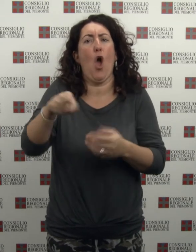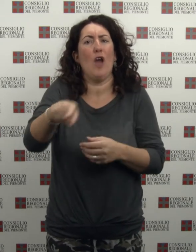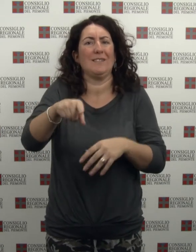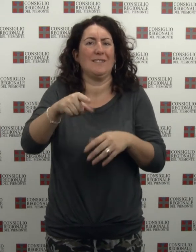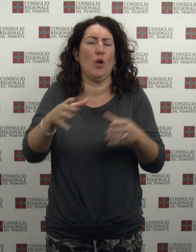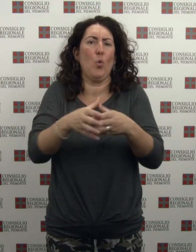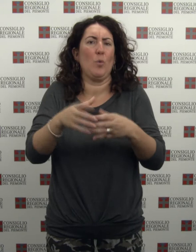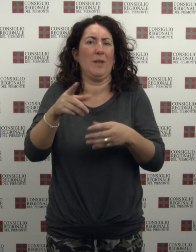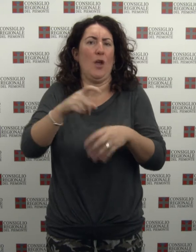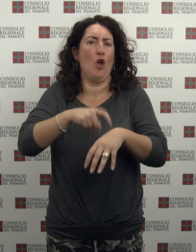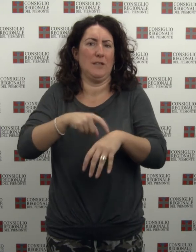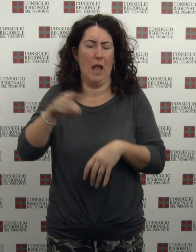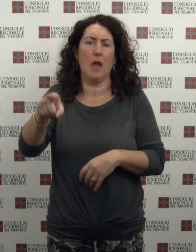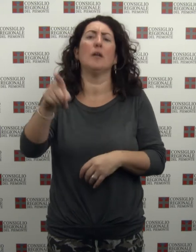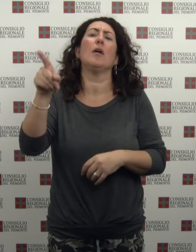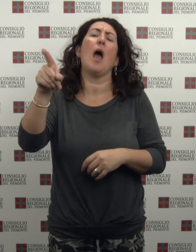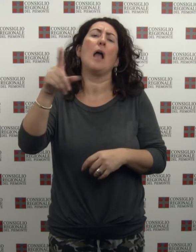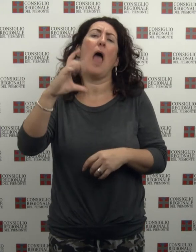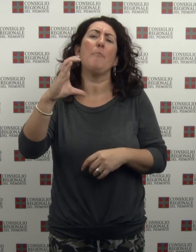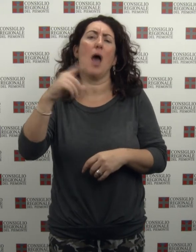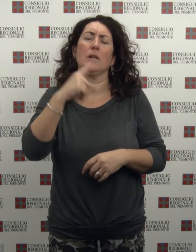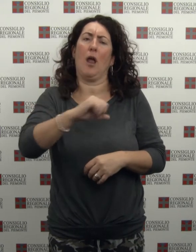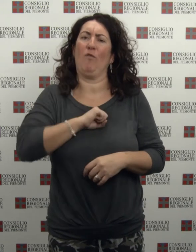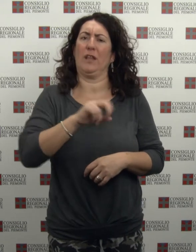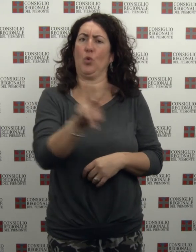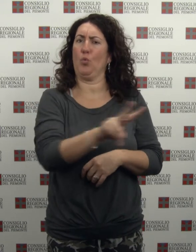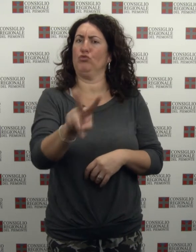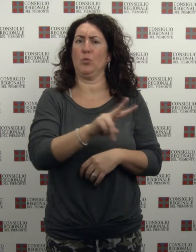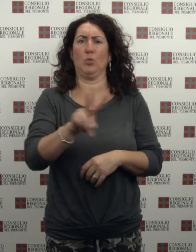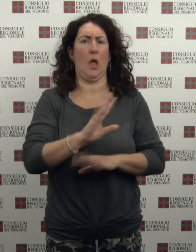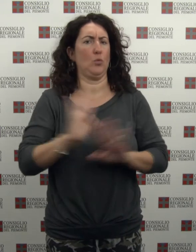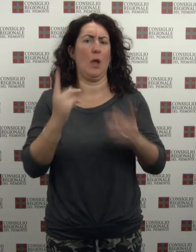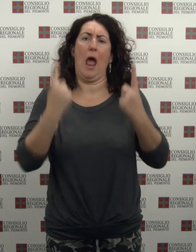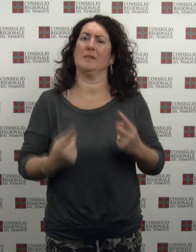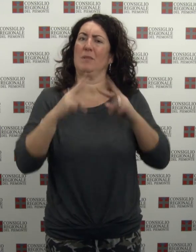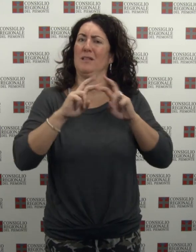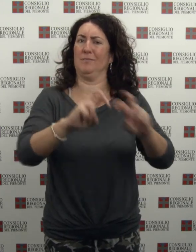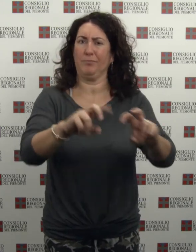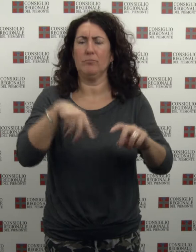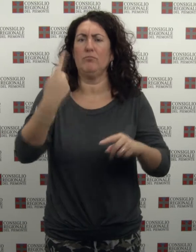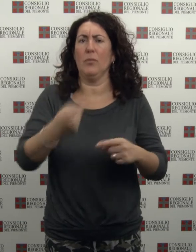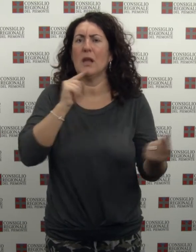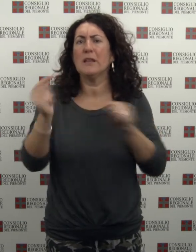confermato piena fiducia ai due assessori. Alla comunicazione è seguito un ampio dibattito con interventi di tutti i gruppi.